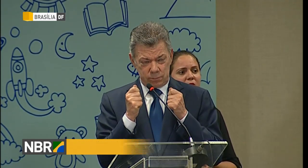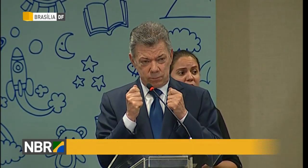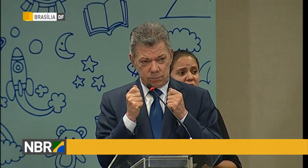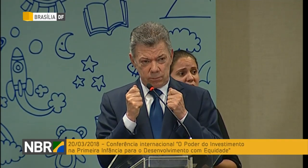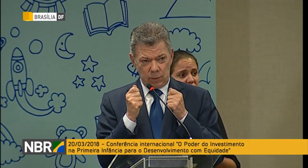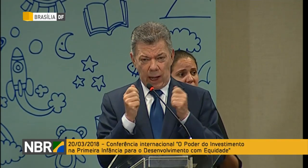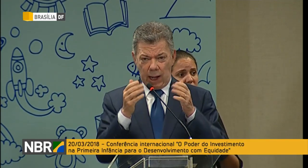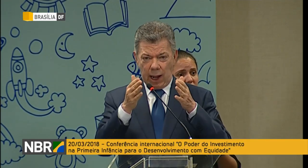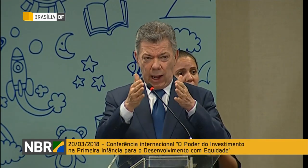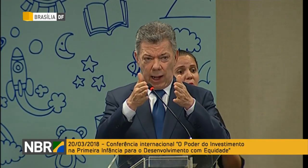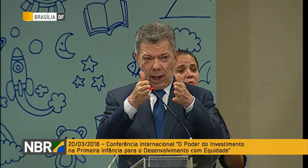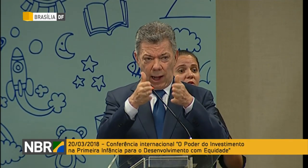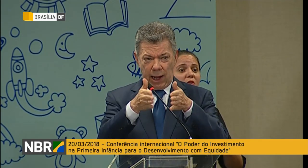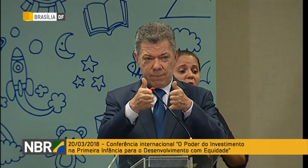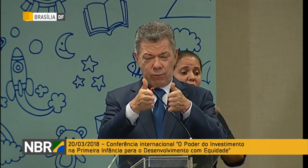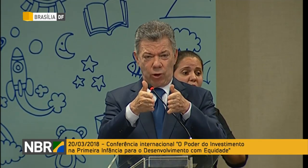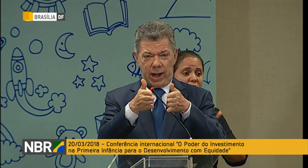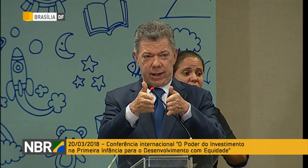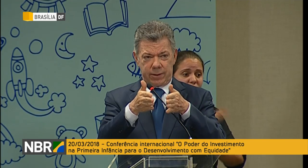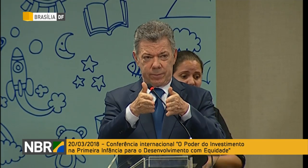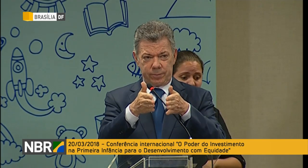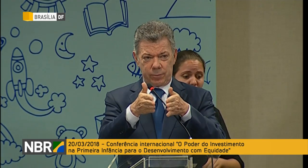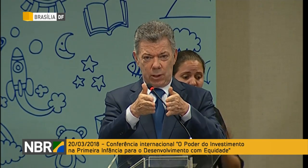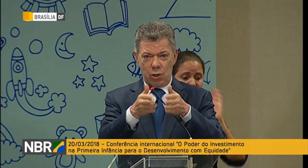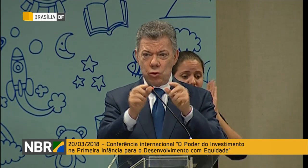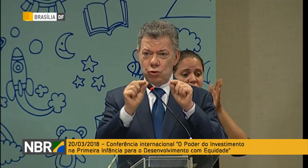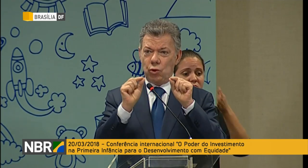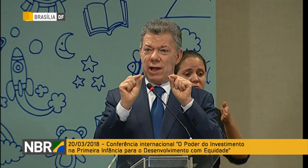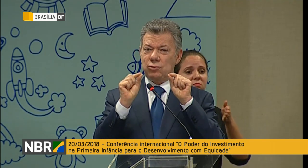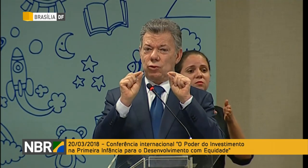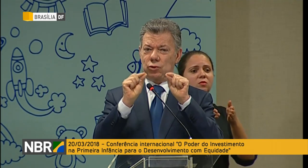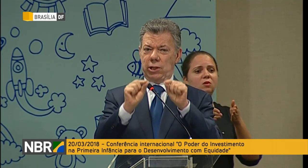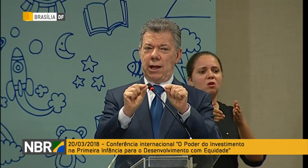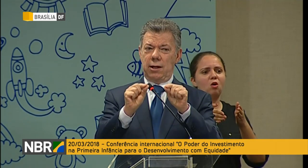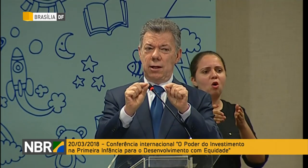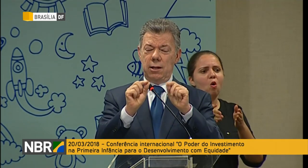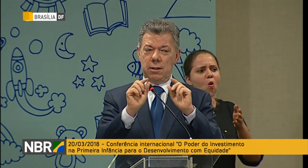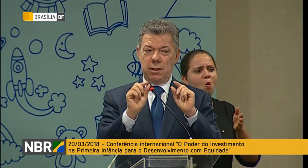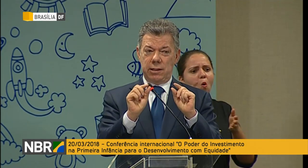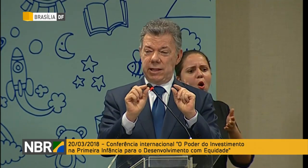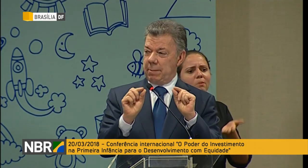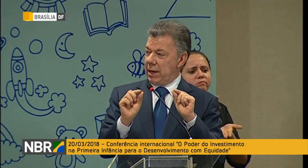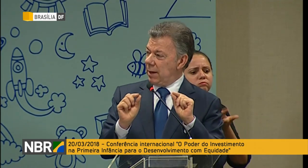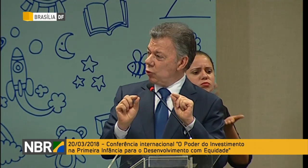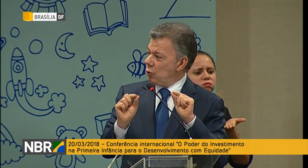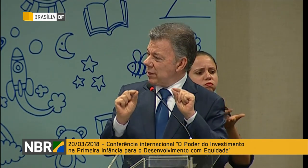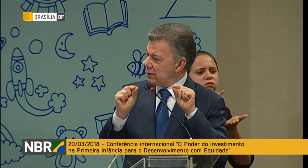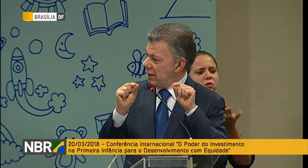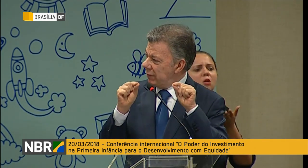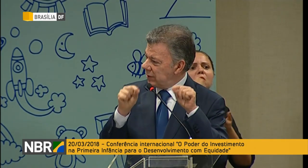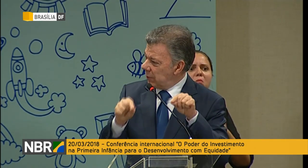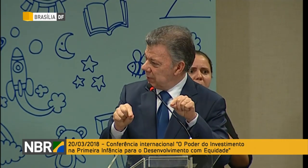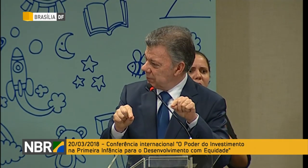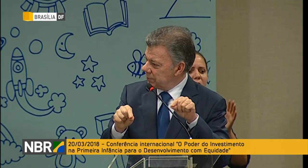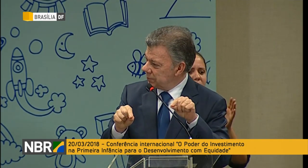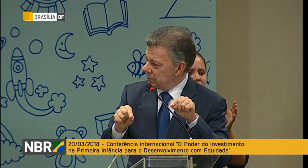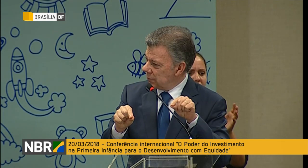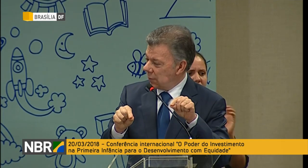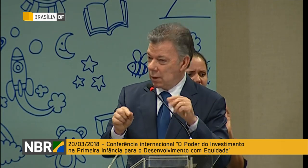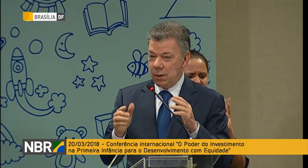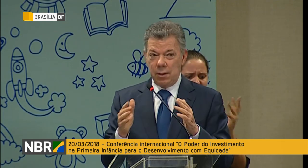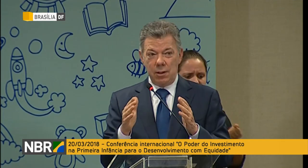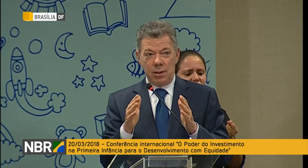porque o Estado ajuda, é ajudado a colocar os seus gastos sociais de